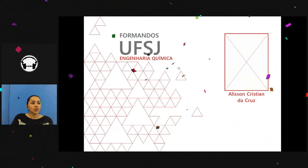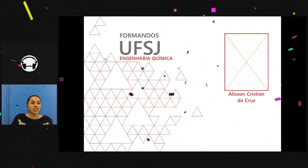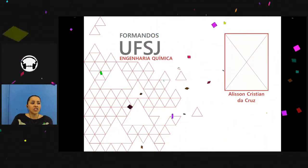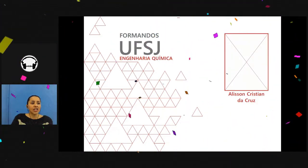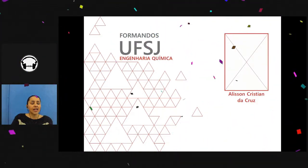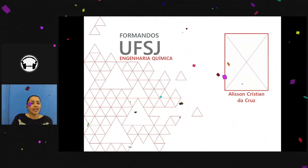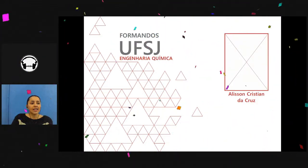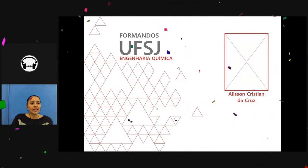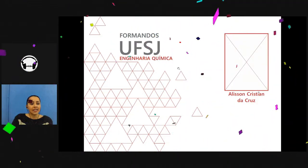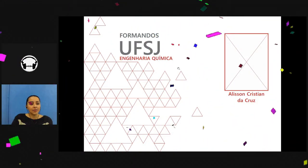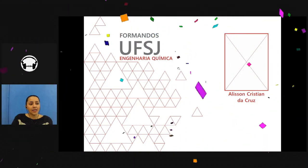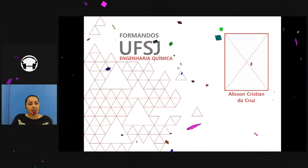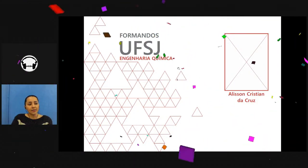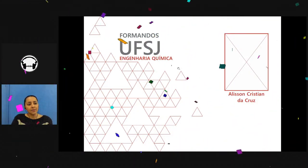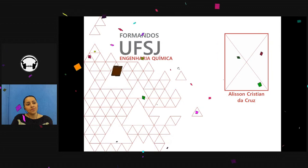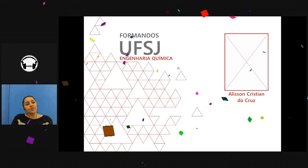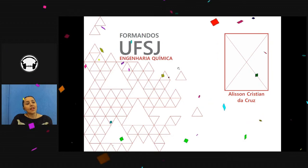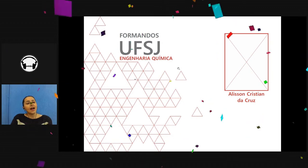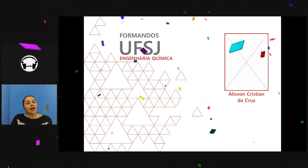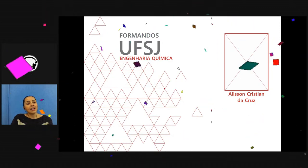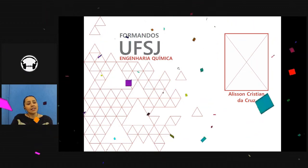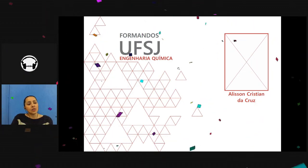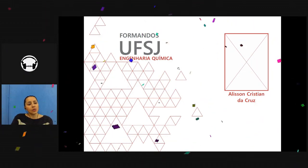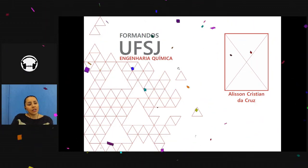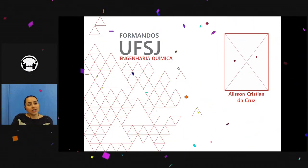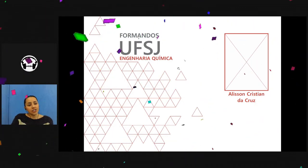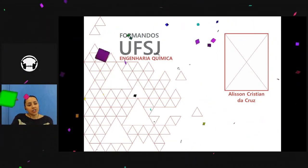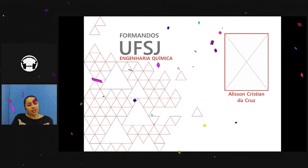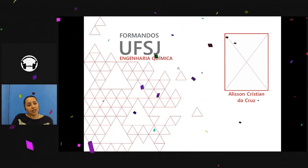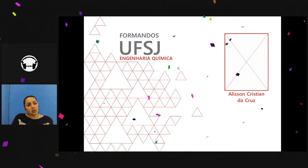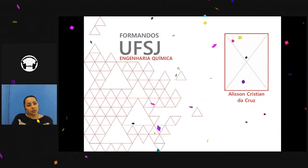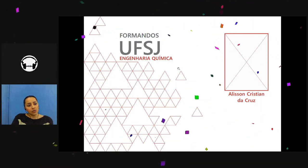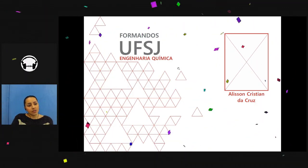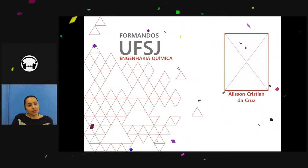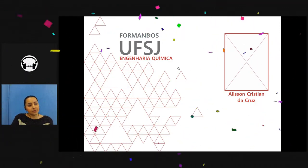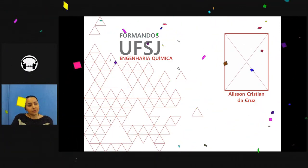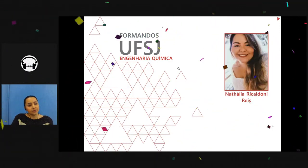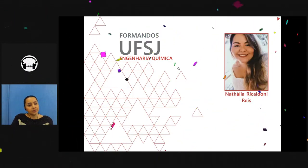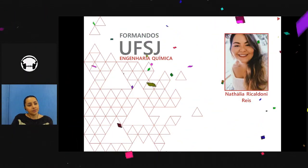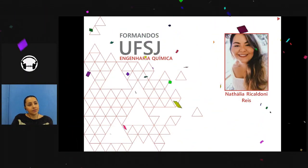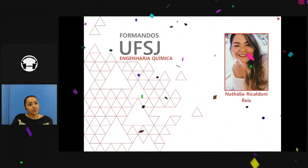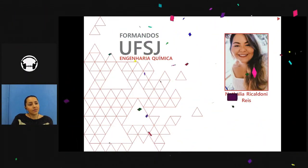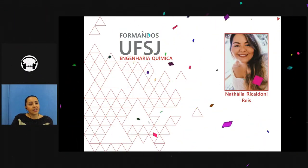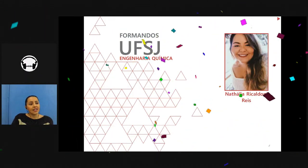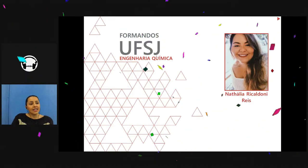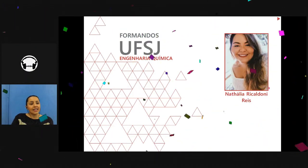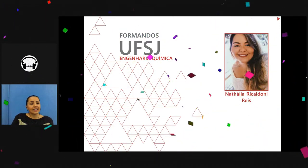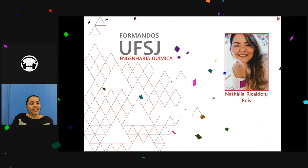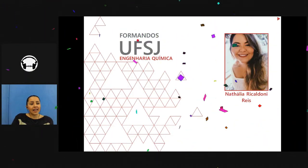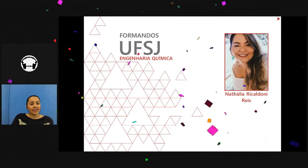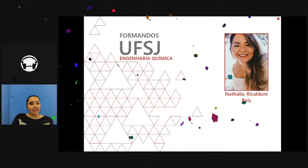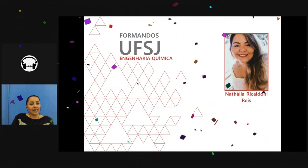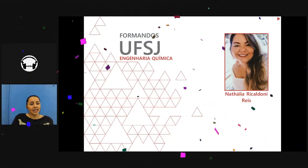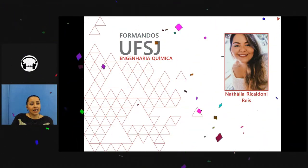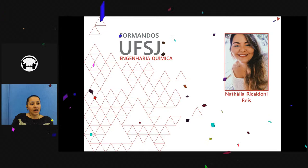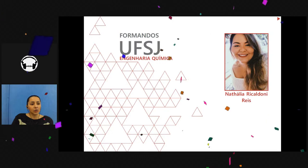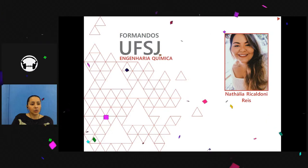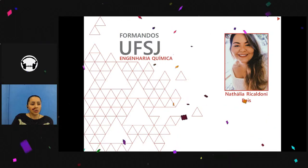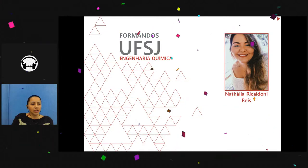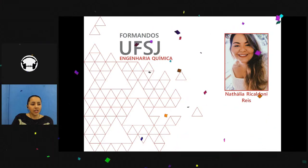No curso de Engenharia Química, Alisson Christian da Cruz e